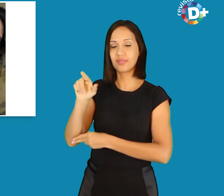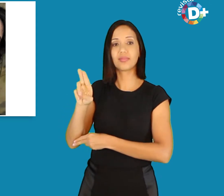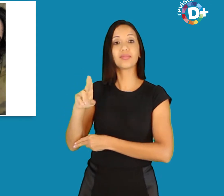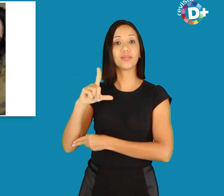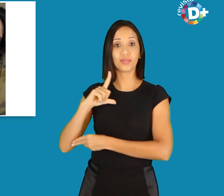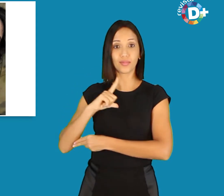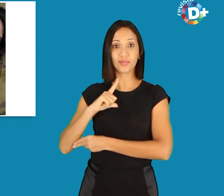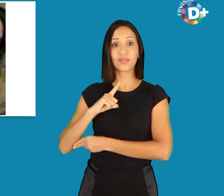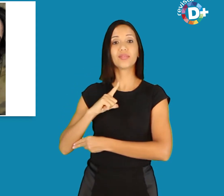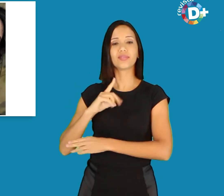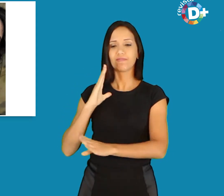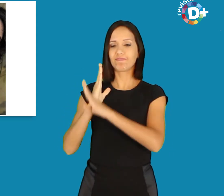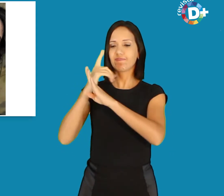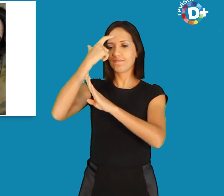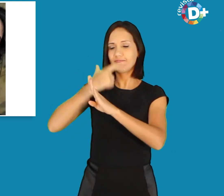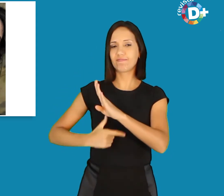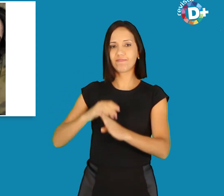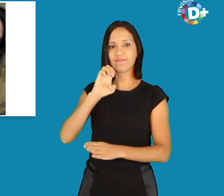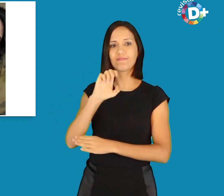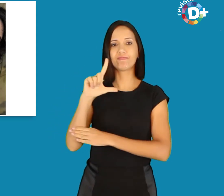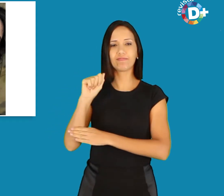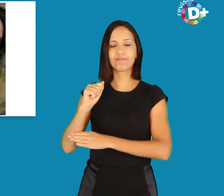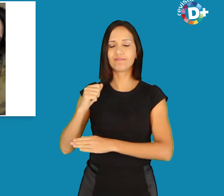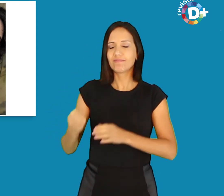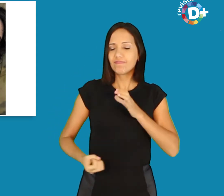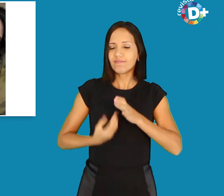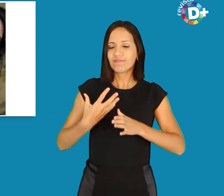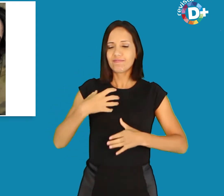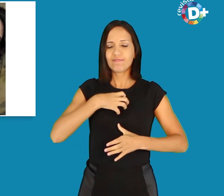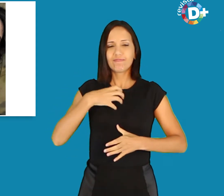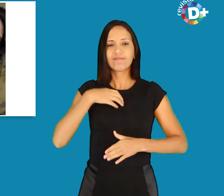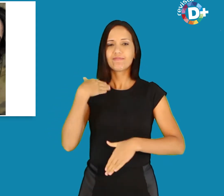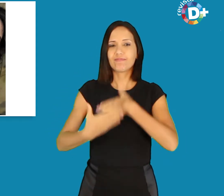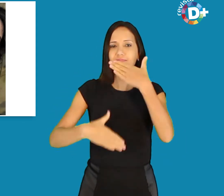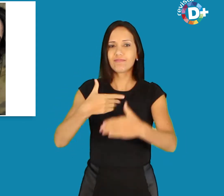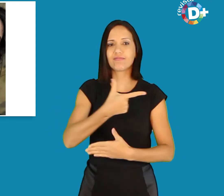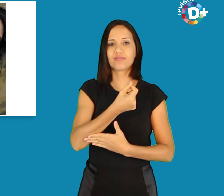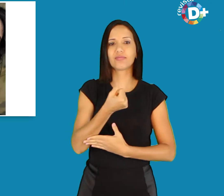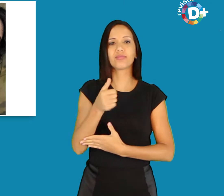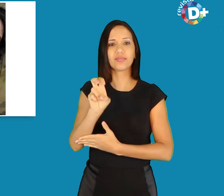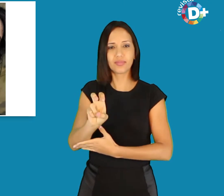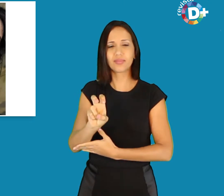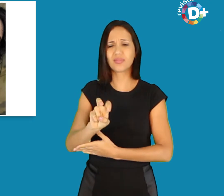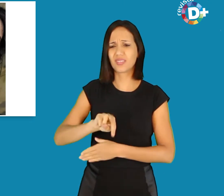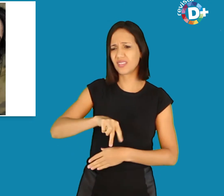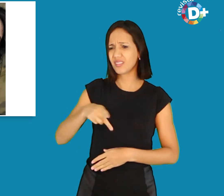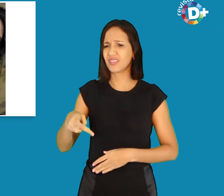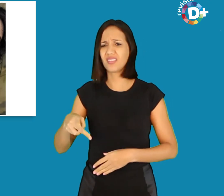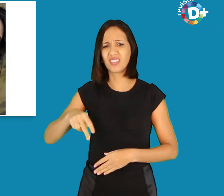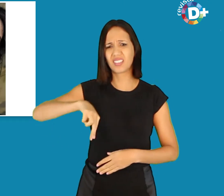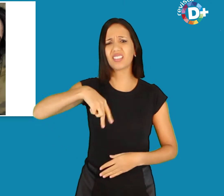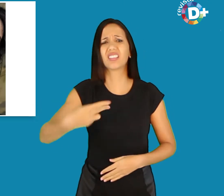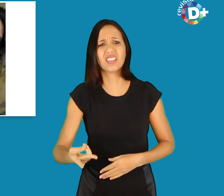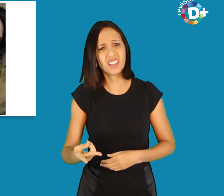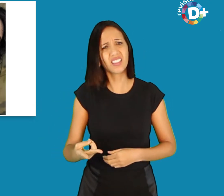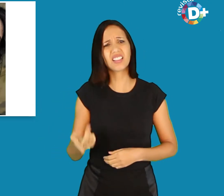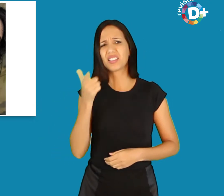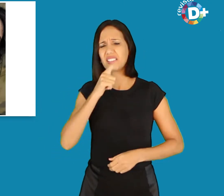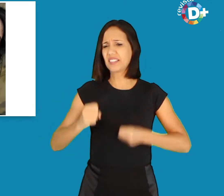soube que tinha ela porém os sintomas começaram a surgir em 2015 eu tropeçava cair não